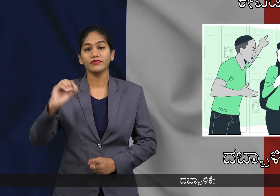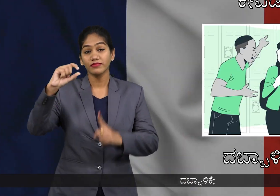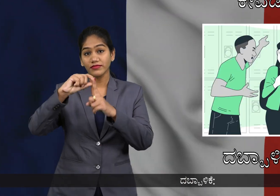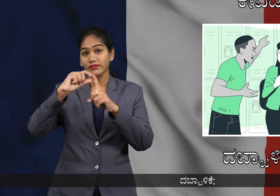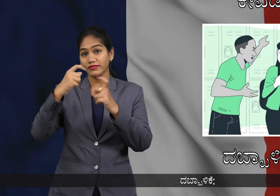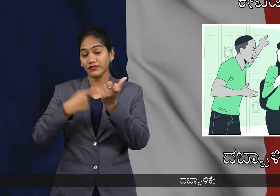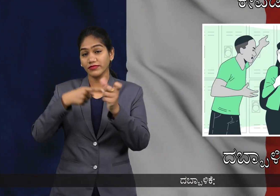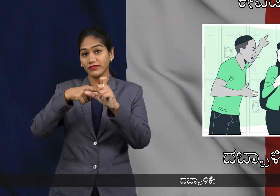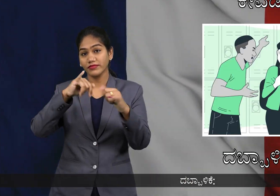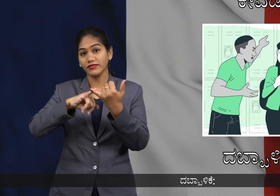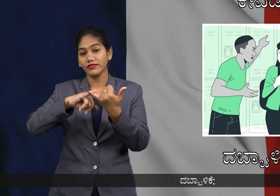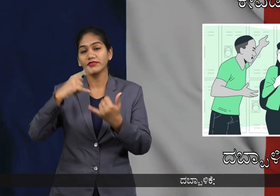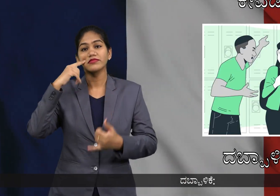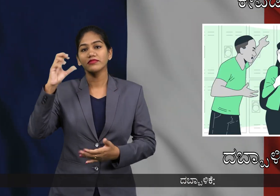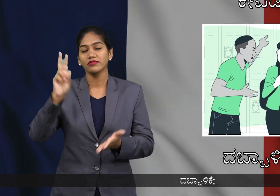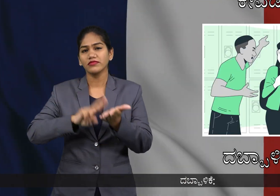ದಬ್ಬಾಳಿಕೆ.